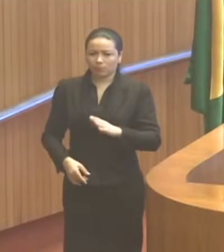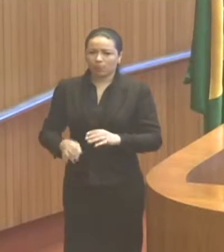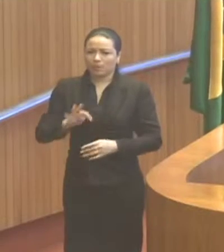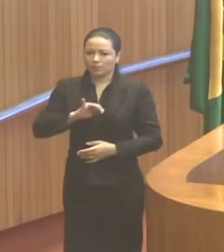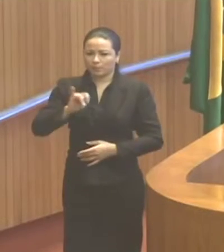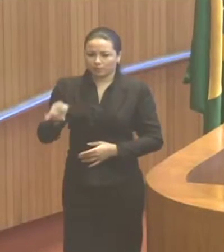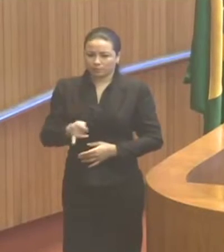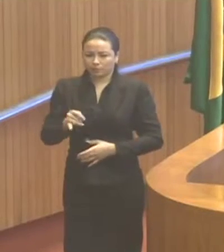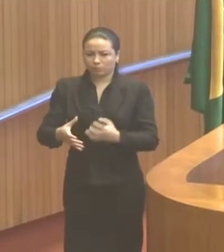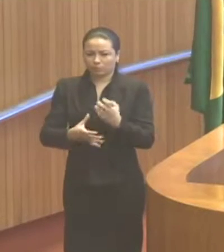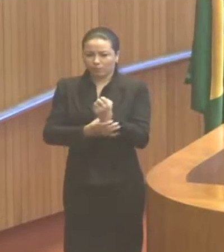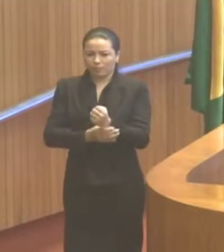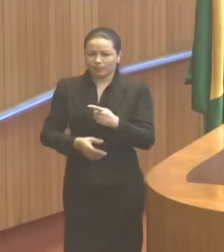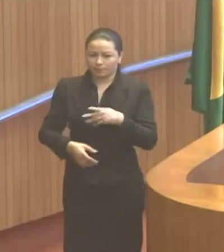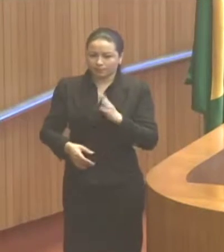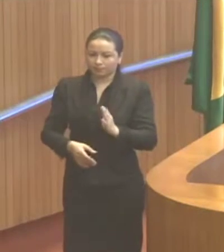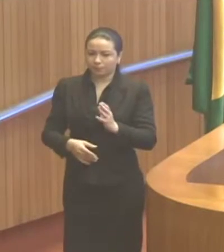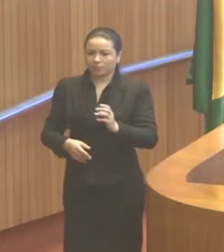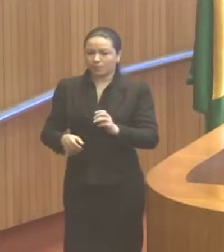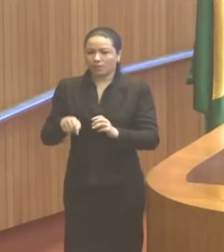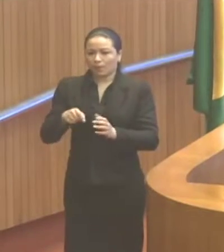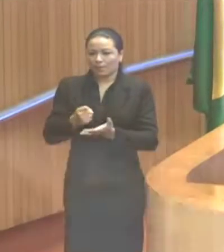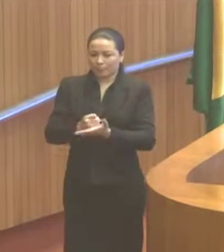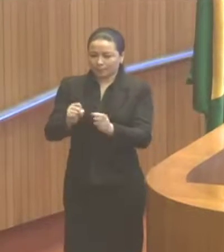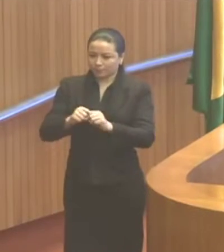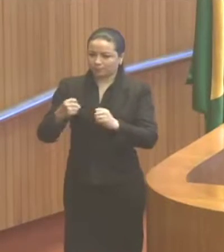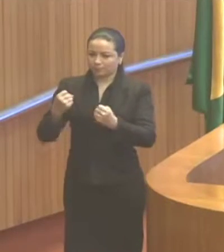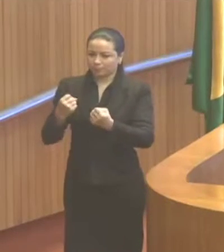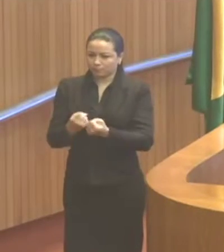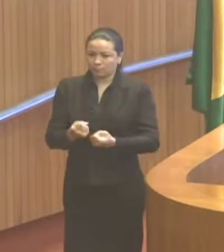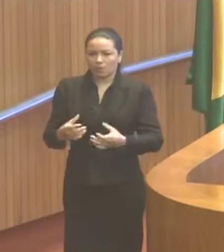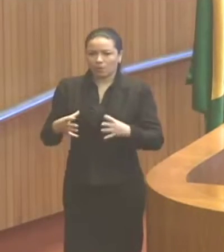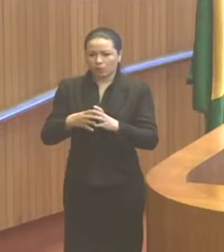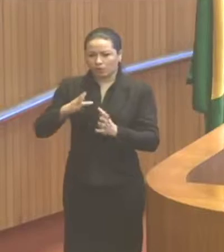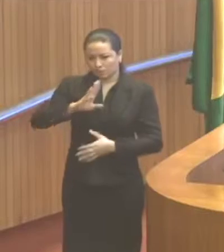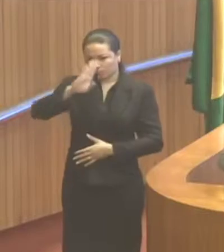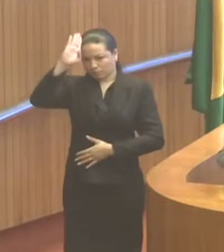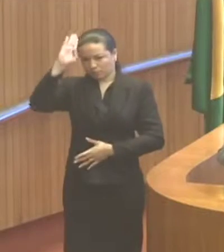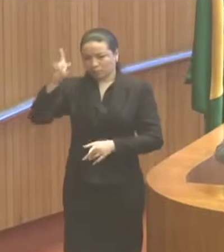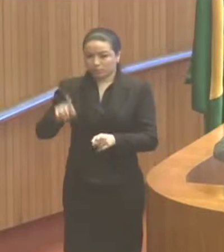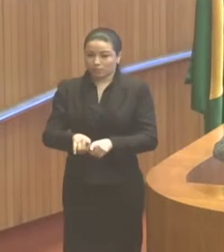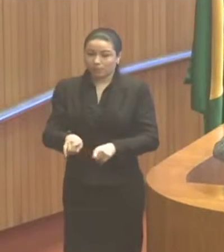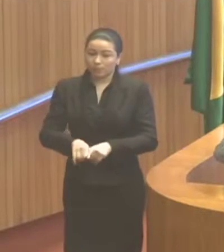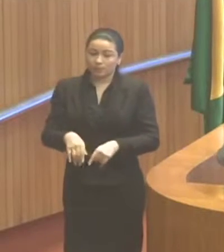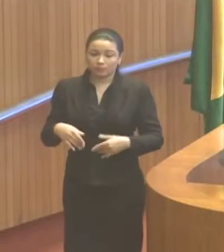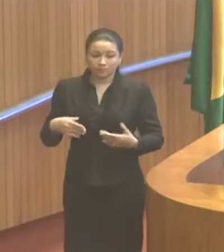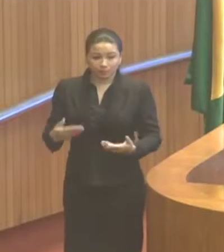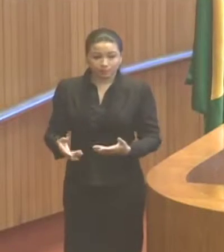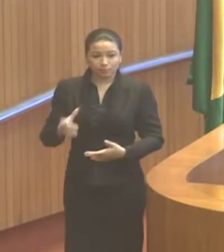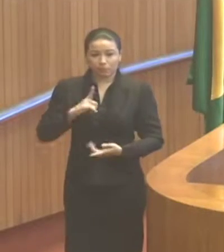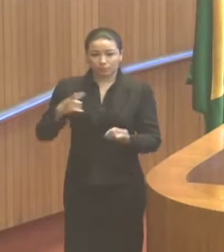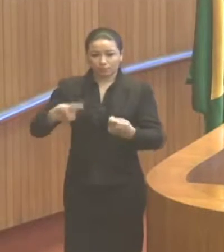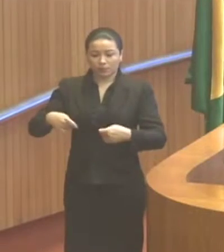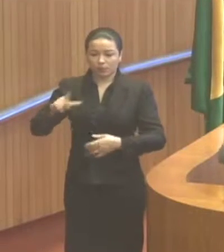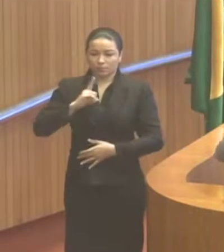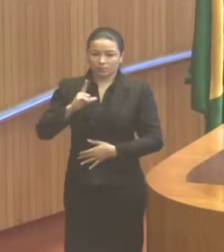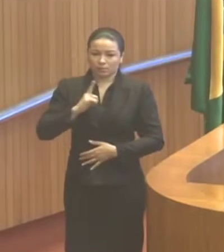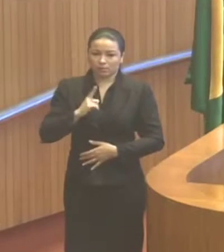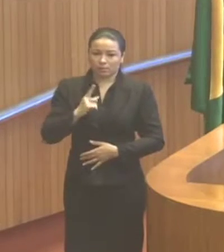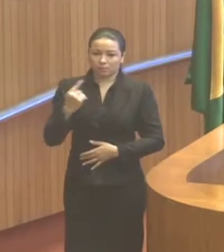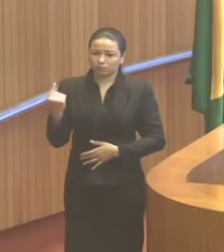Justiça, Segurança Pública, Assistência Social, Corpo de Bombeiros, ou seja, precisa-se haver